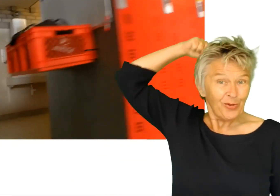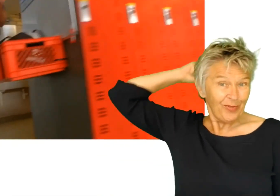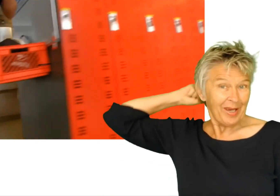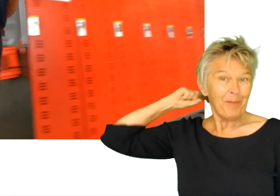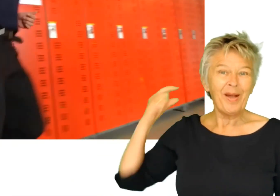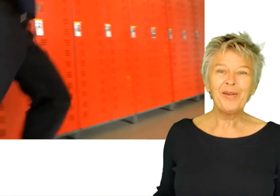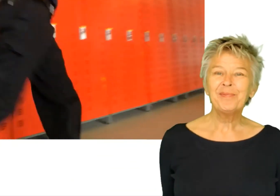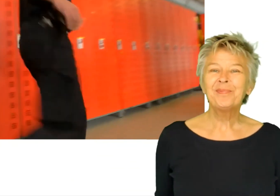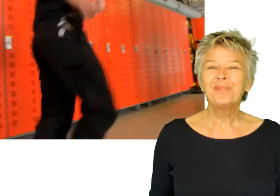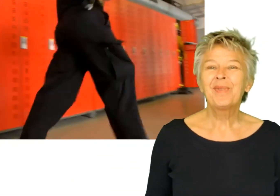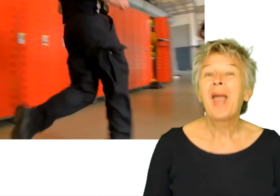Brandweerman,